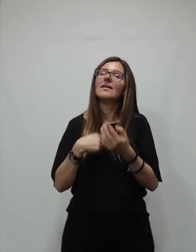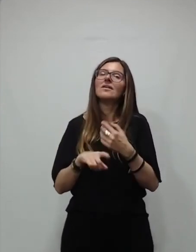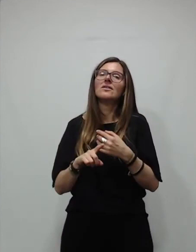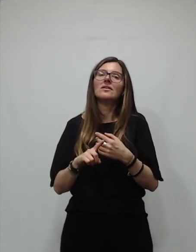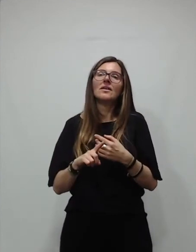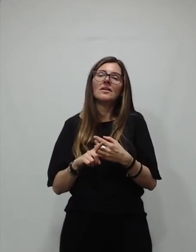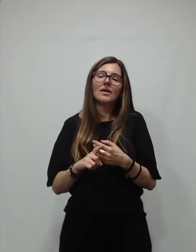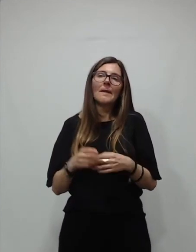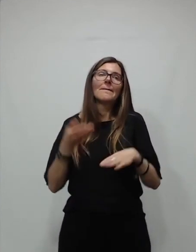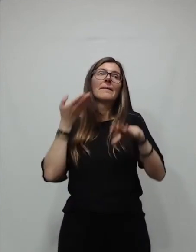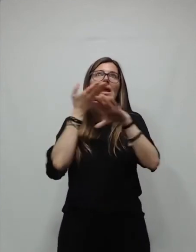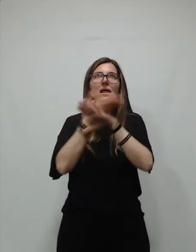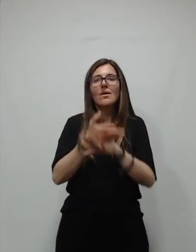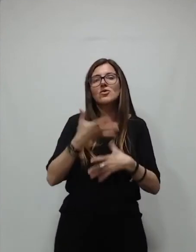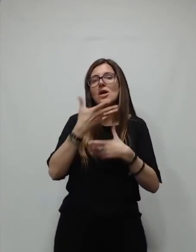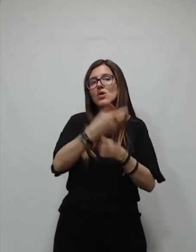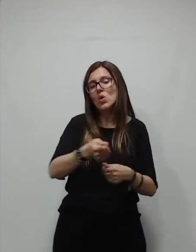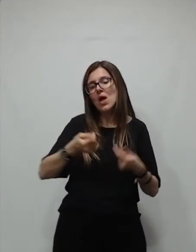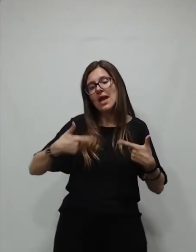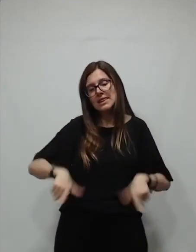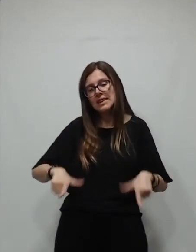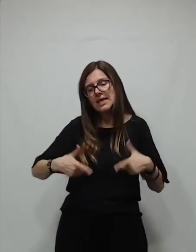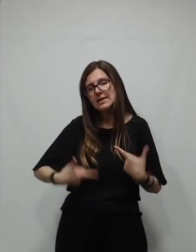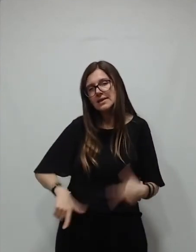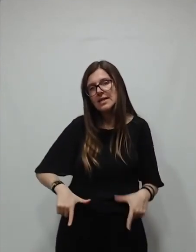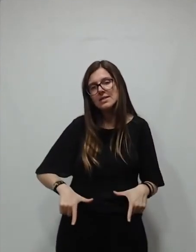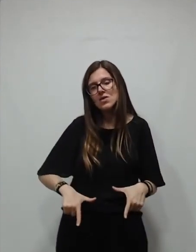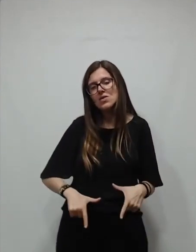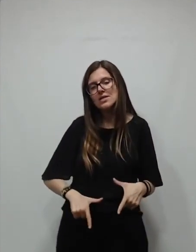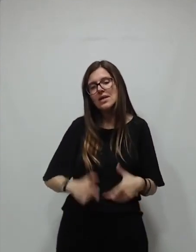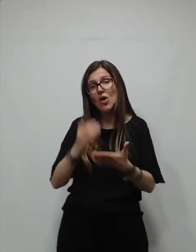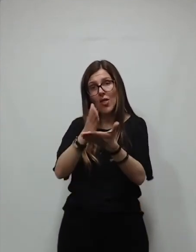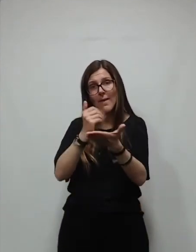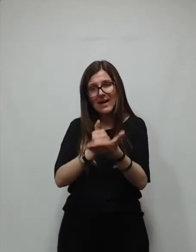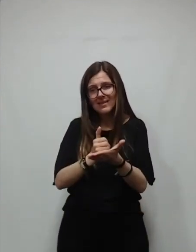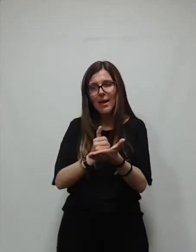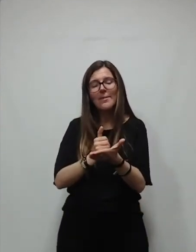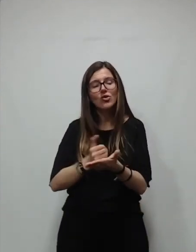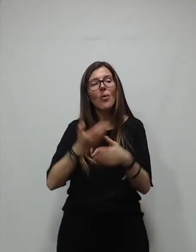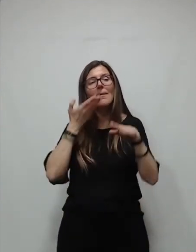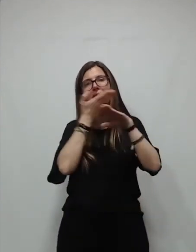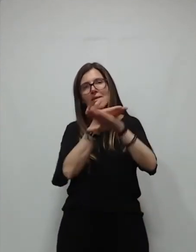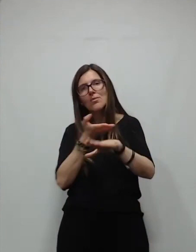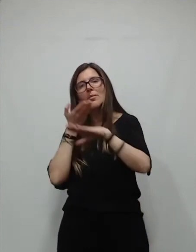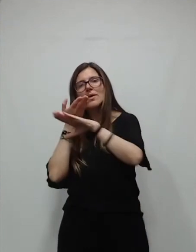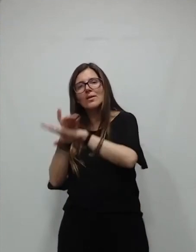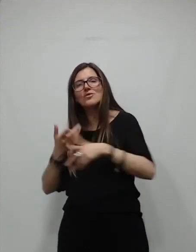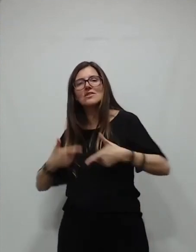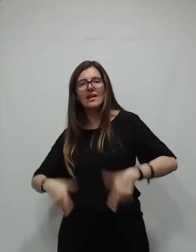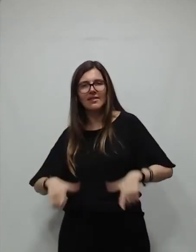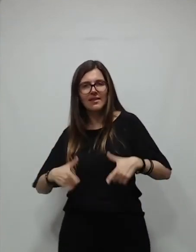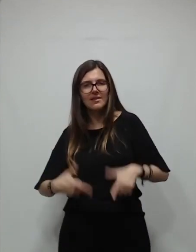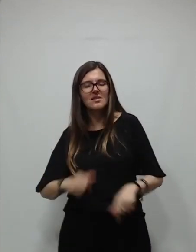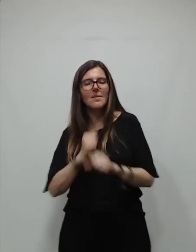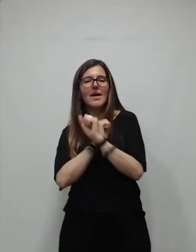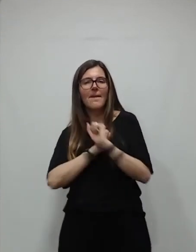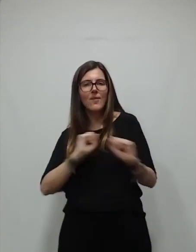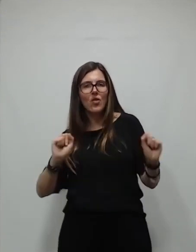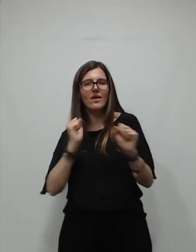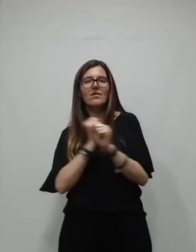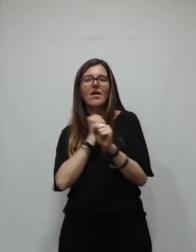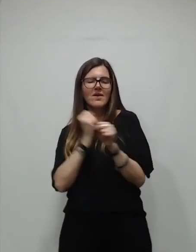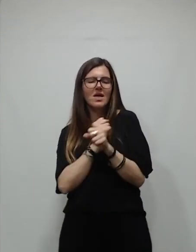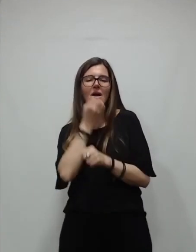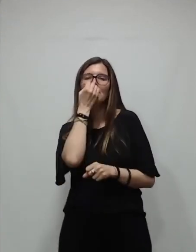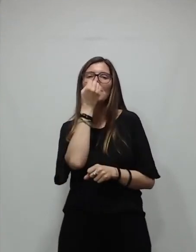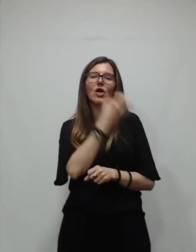la Intendencia, las fuerzas vivas locales, y que se surjan en cada territorio cuáles son las fortalezas específicas que puede